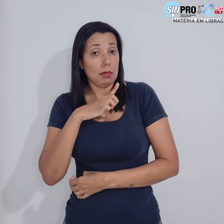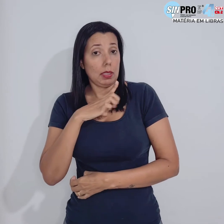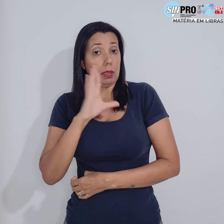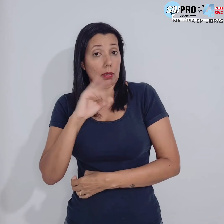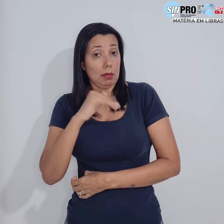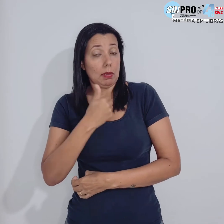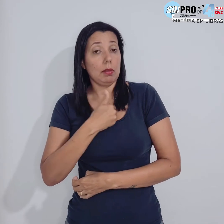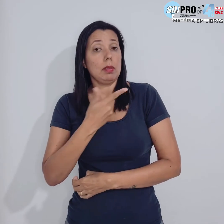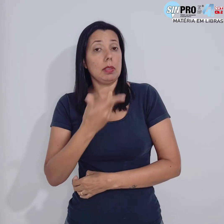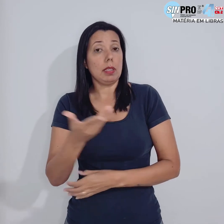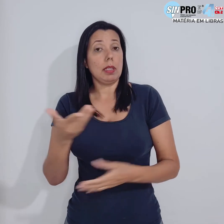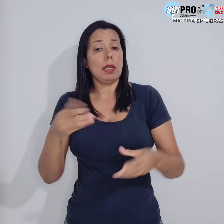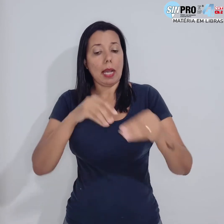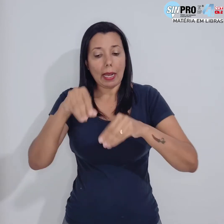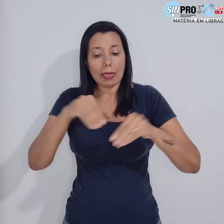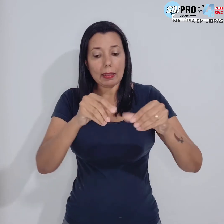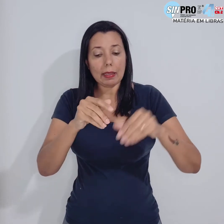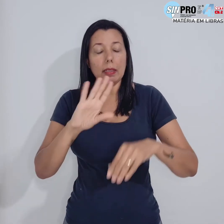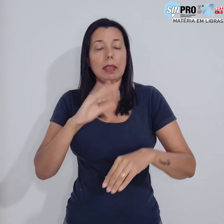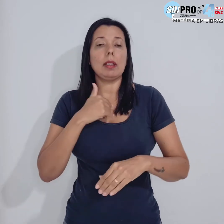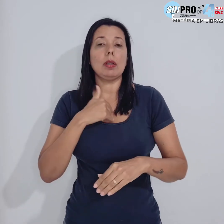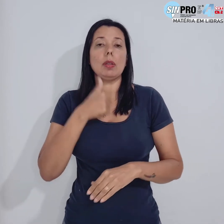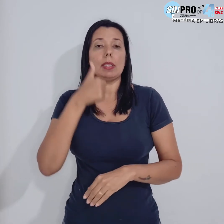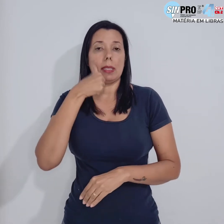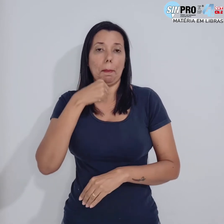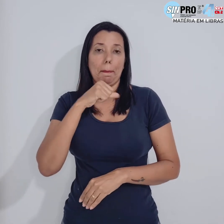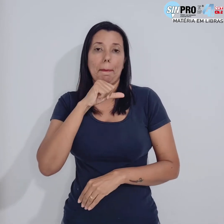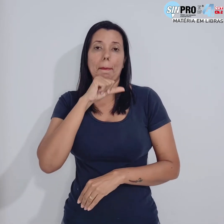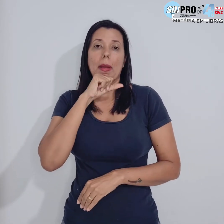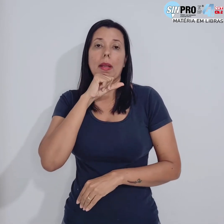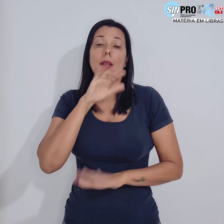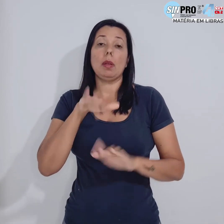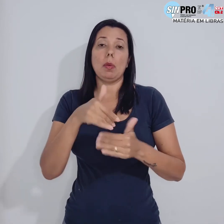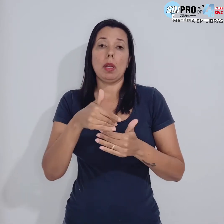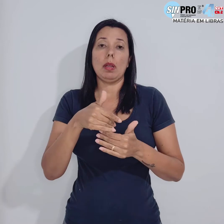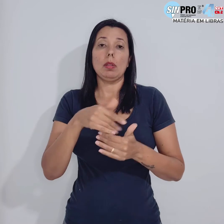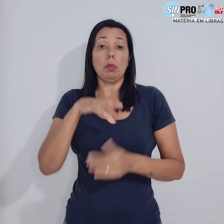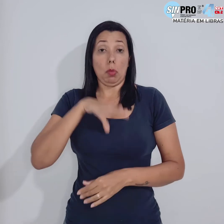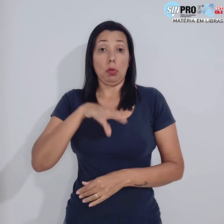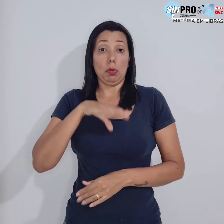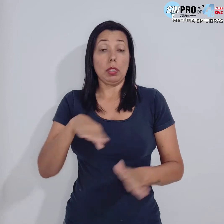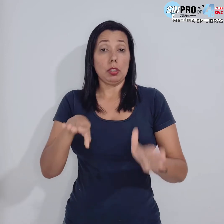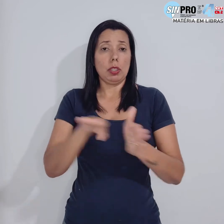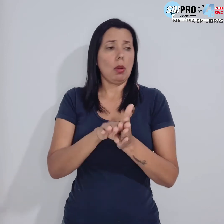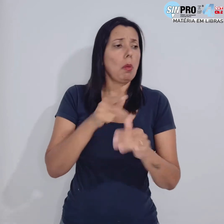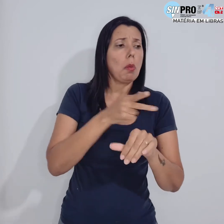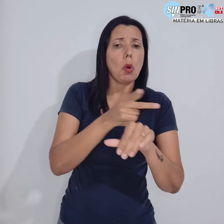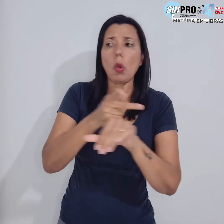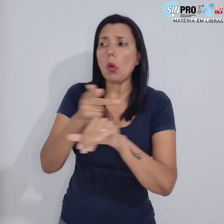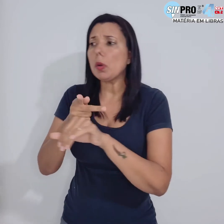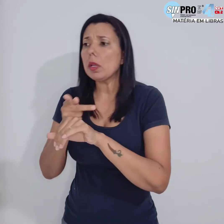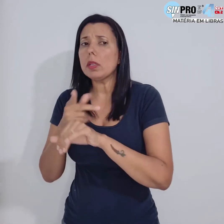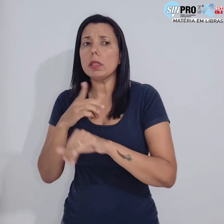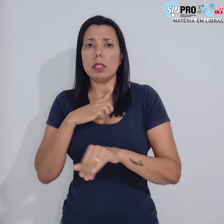que nunca chegamos ao limite de dizer, agora não precisamos mais. Sempre foi e tem sido pontos de